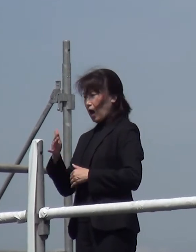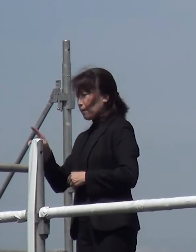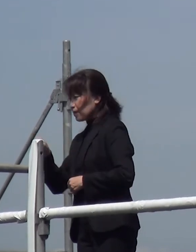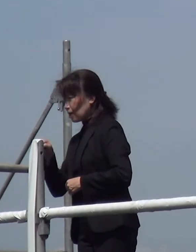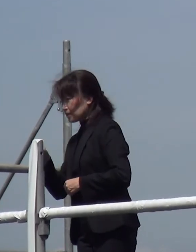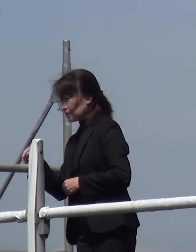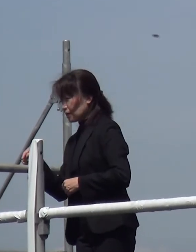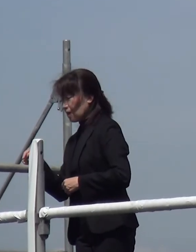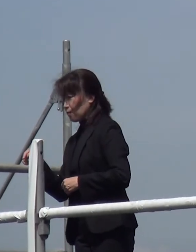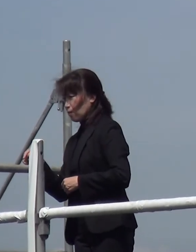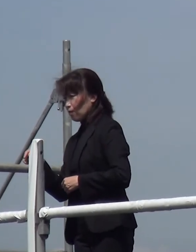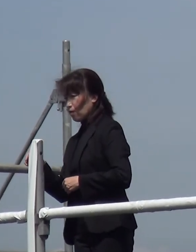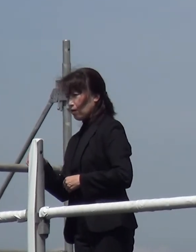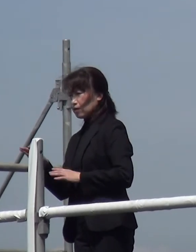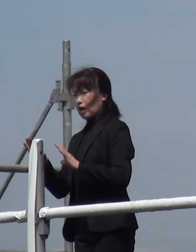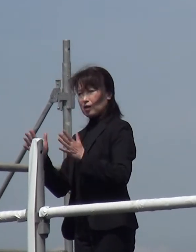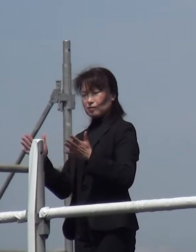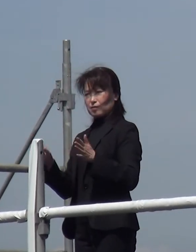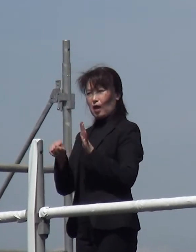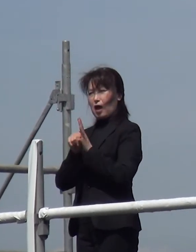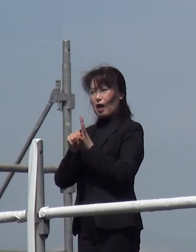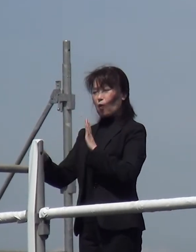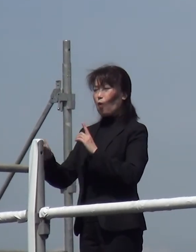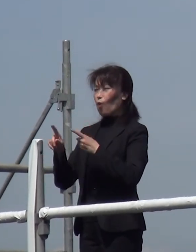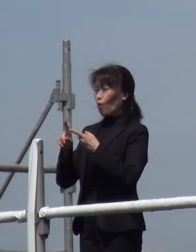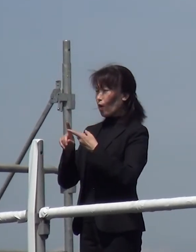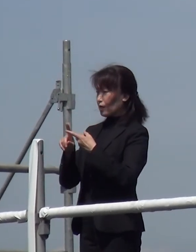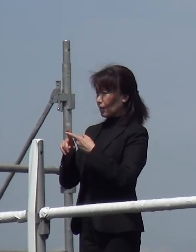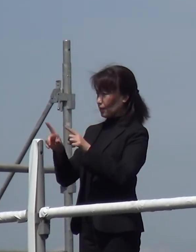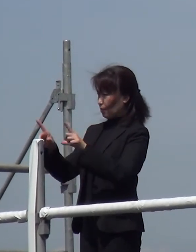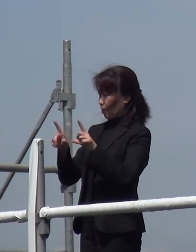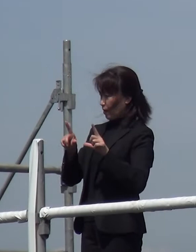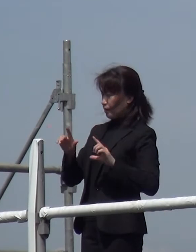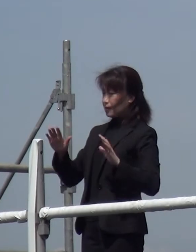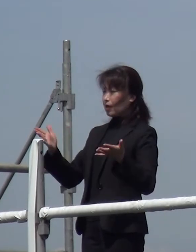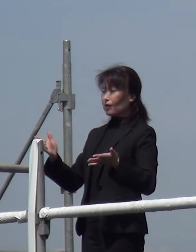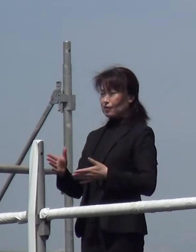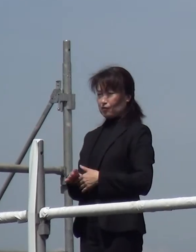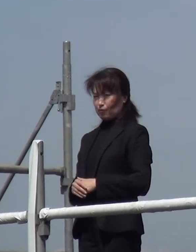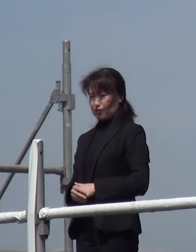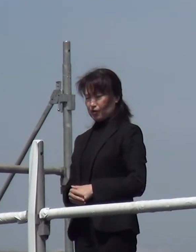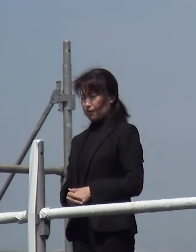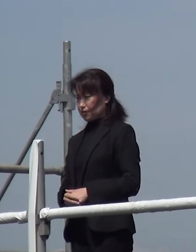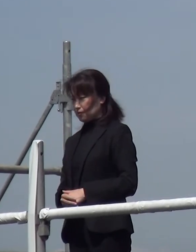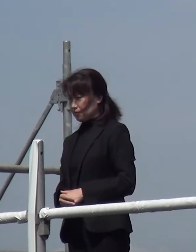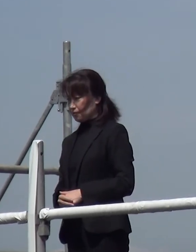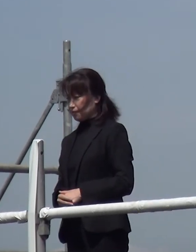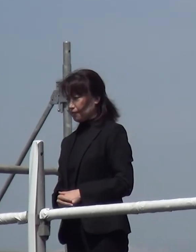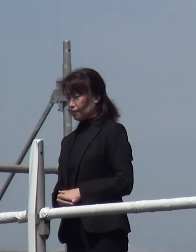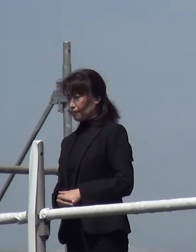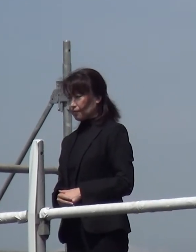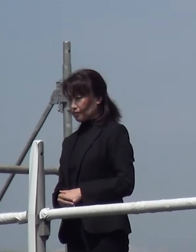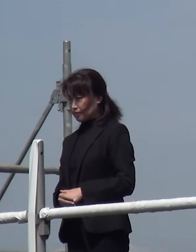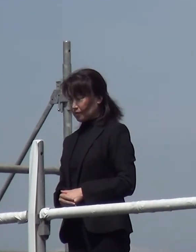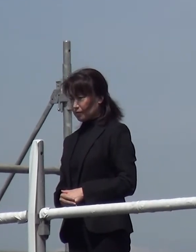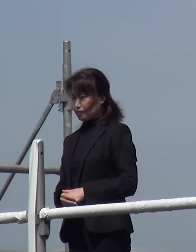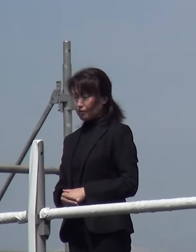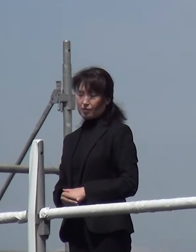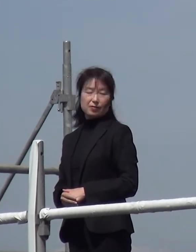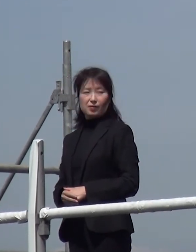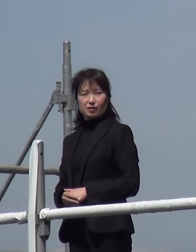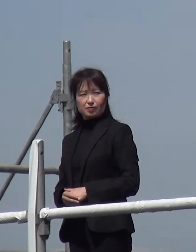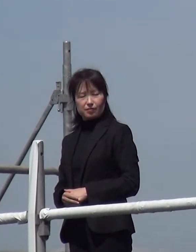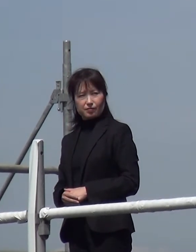も効果的に述べられることはなかったのではないか、ないまま今あるのではない